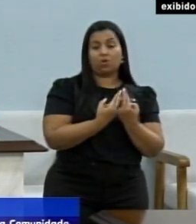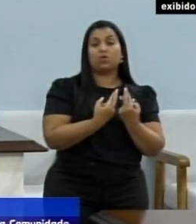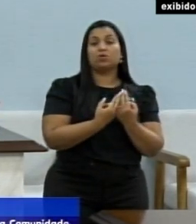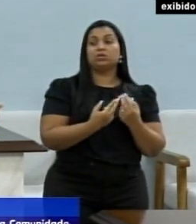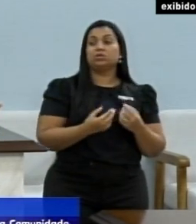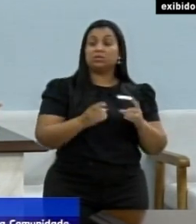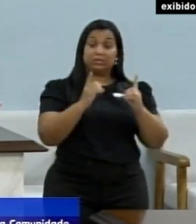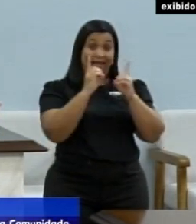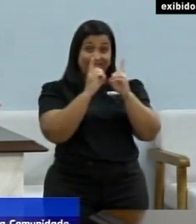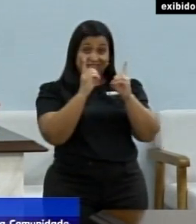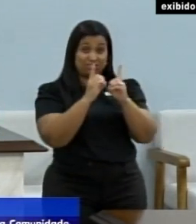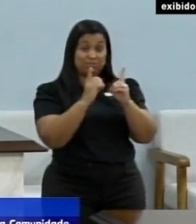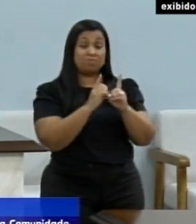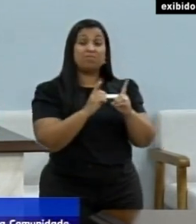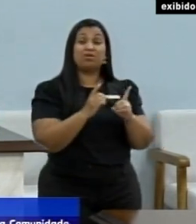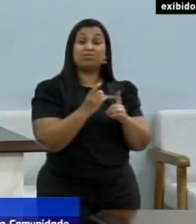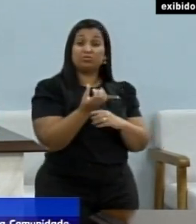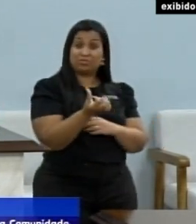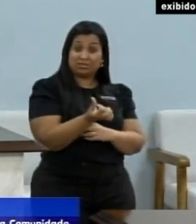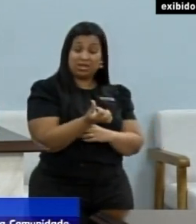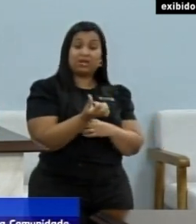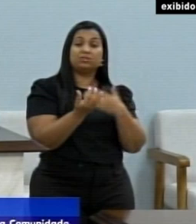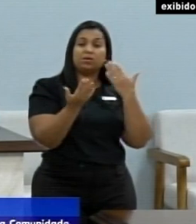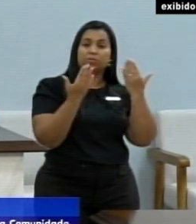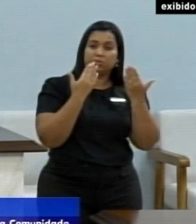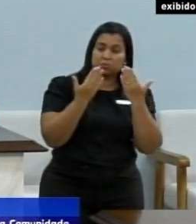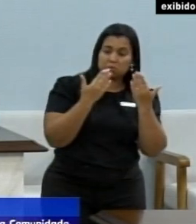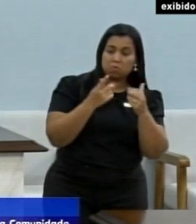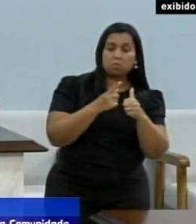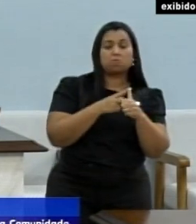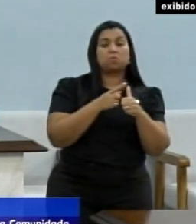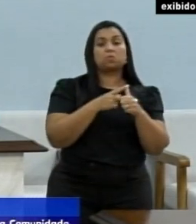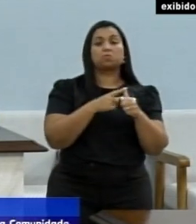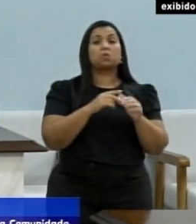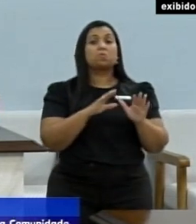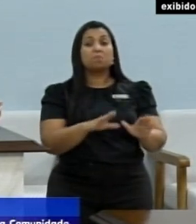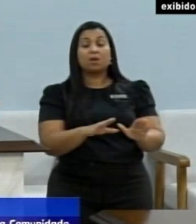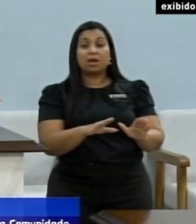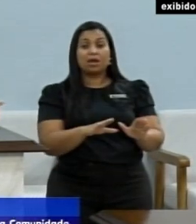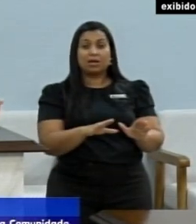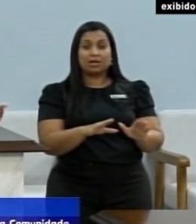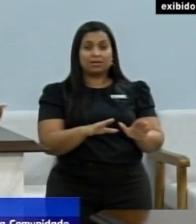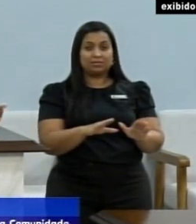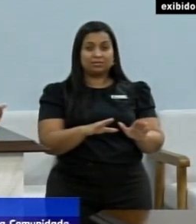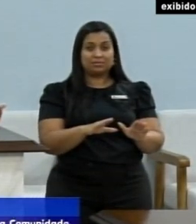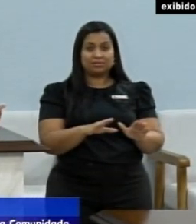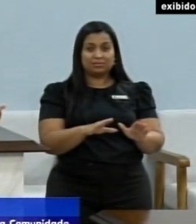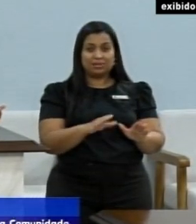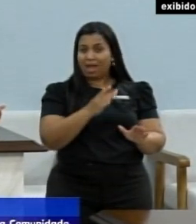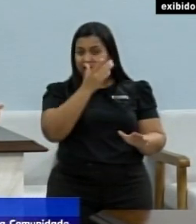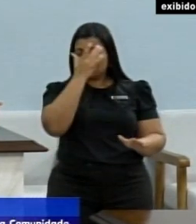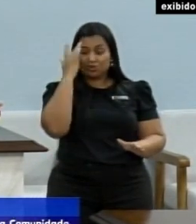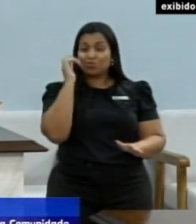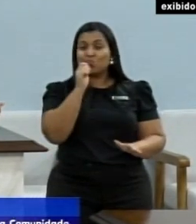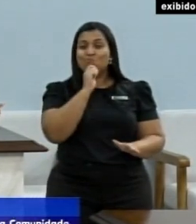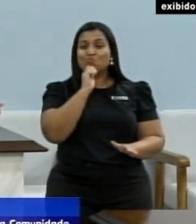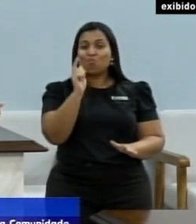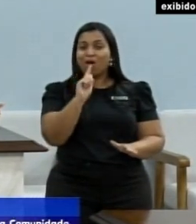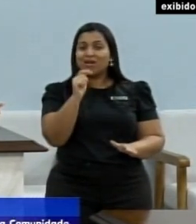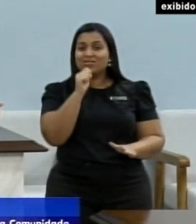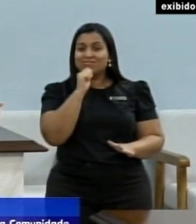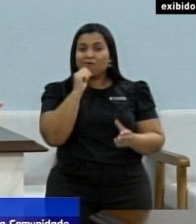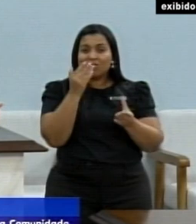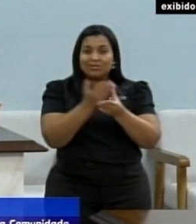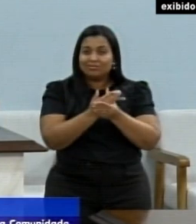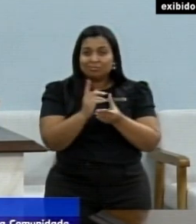senhores, mas eles passam por 6 sessões, no qual tem psicólogos. Mas os que não chegam à medida protetiva, como que